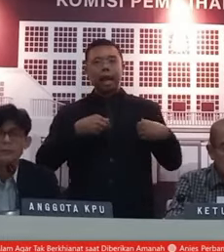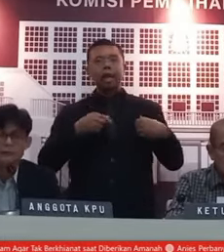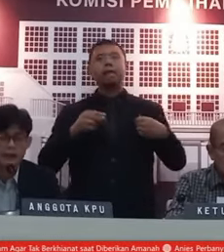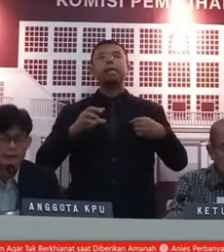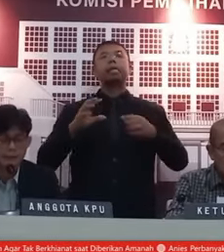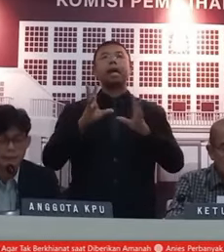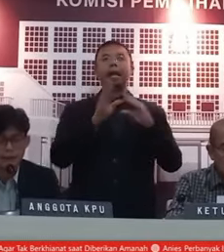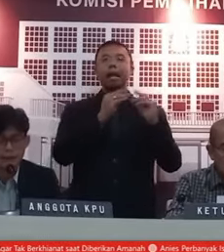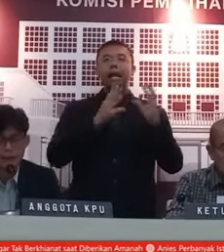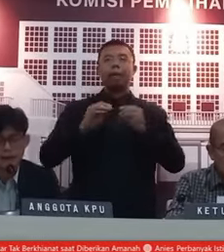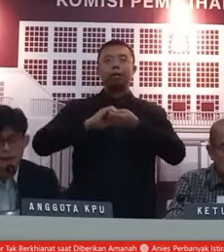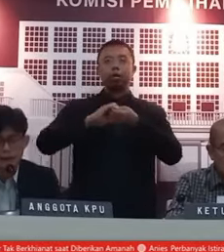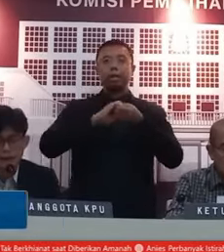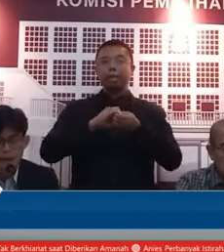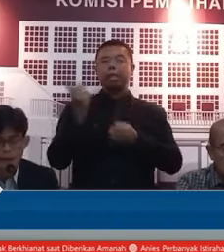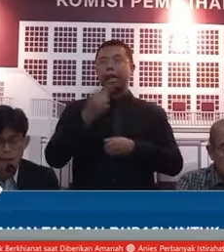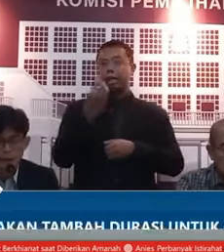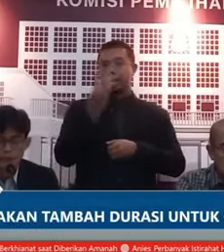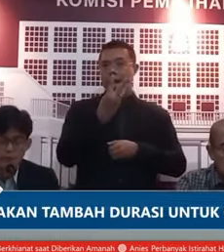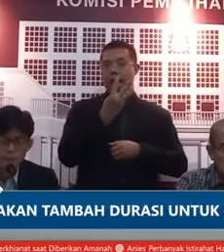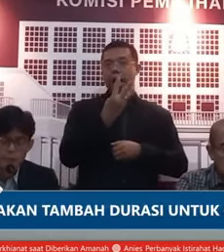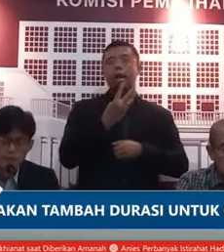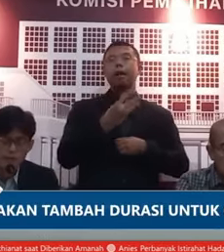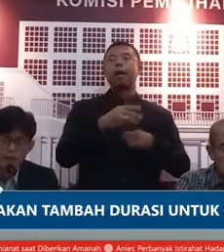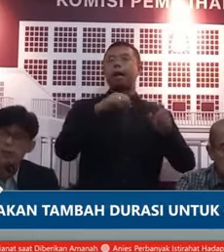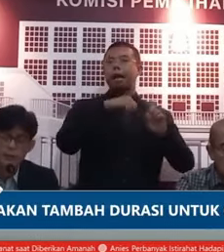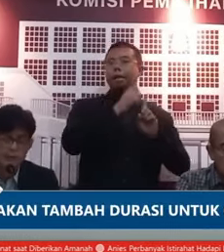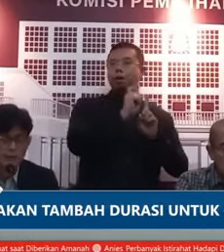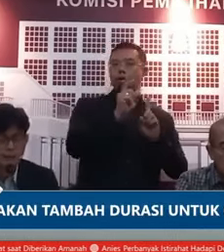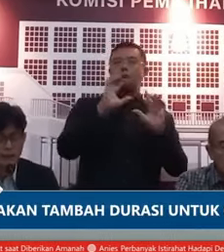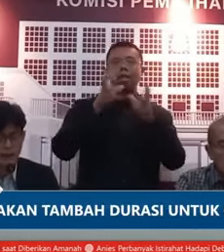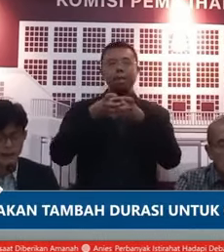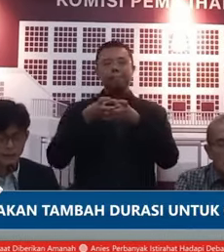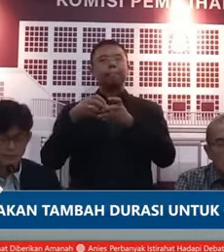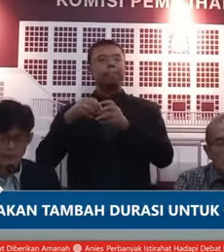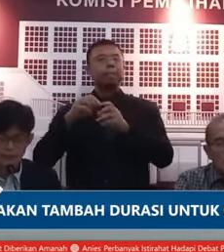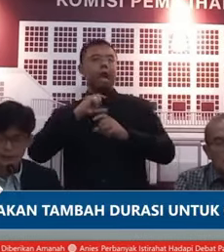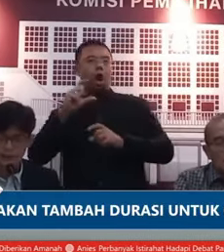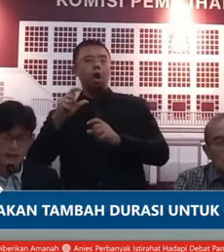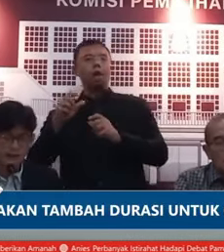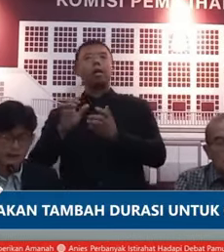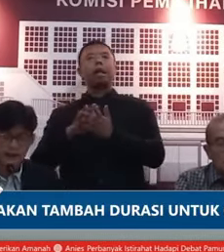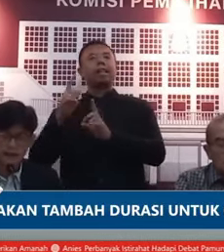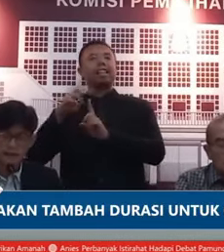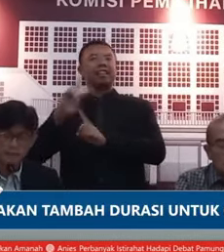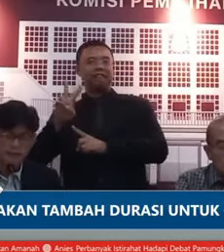yang melibatkan tiga pihak, KPU, tim paslon, juga media penyelenggara, dan kemudian